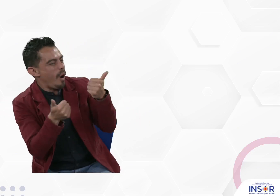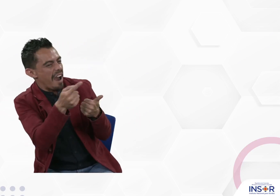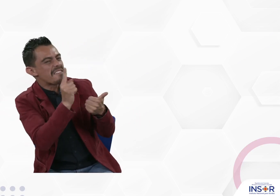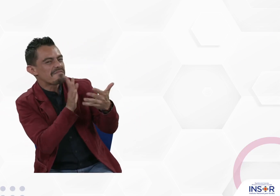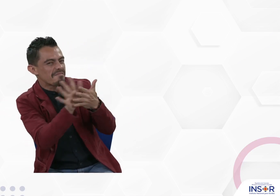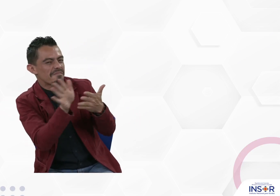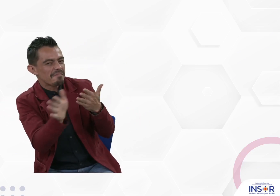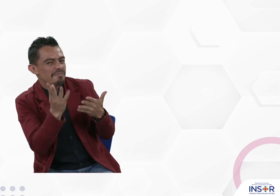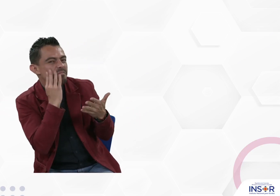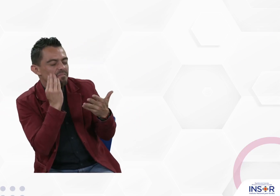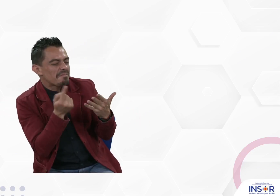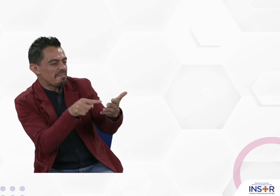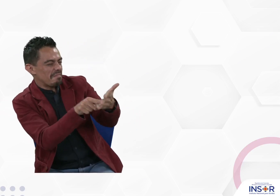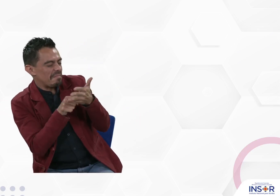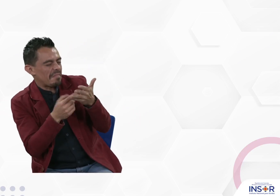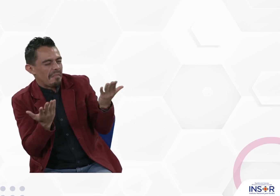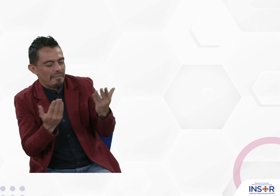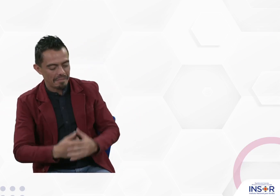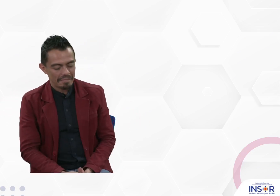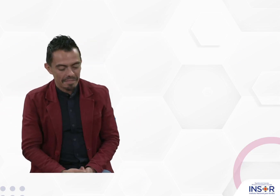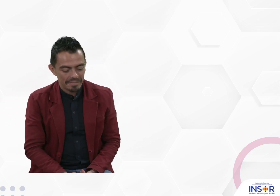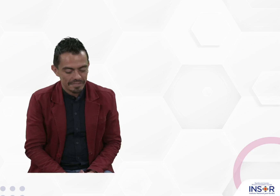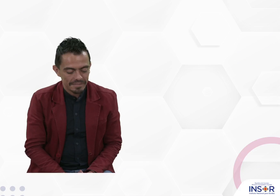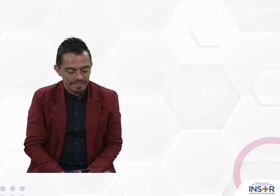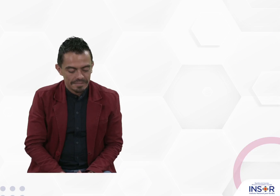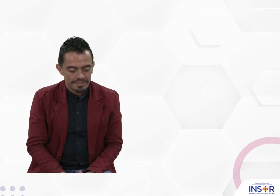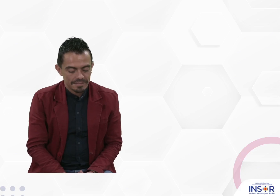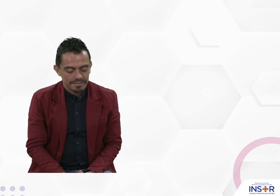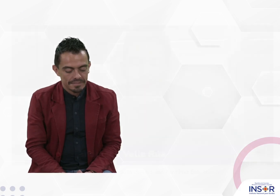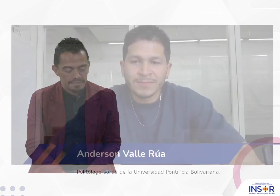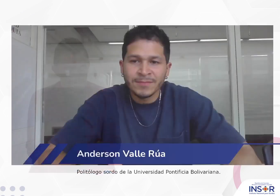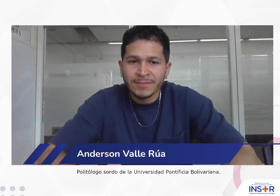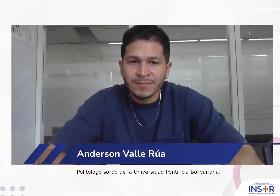qué particularidades ustedes han visto en esas perspectivas?